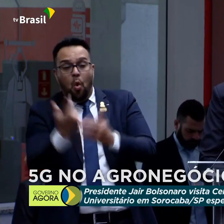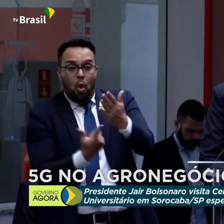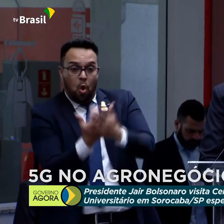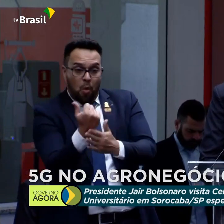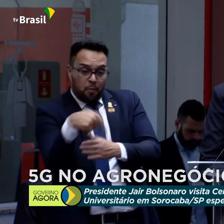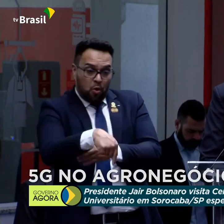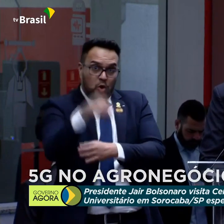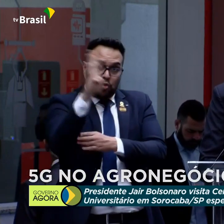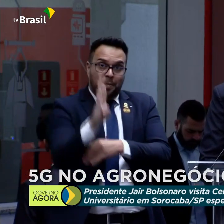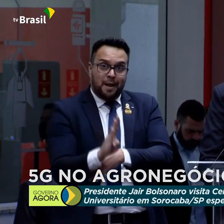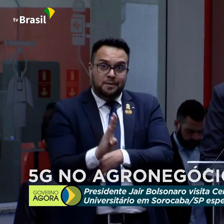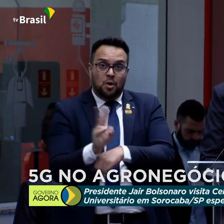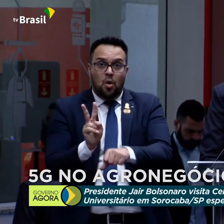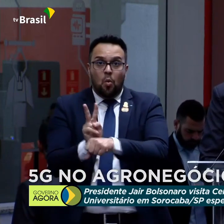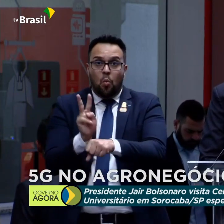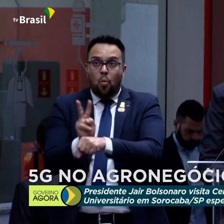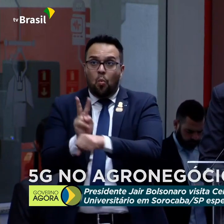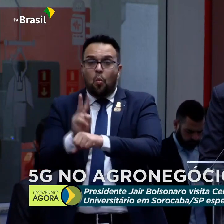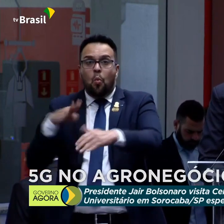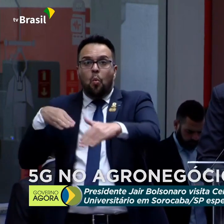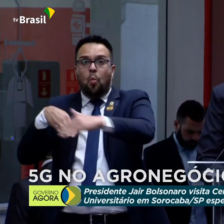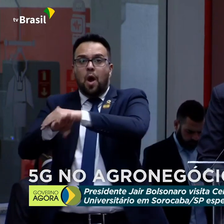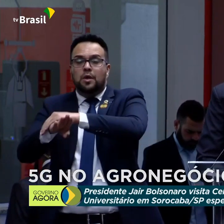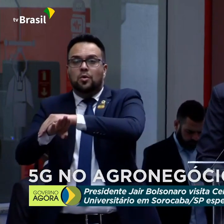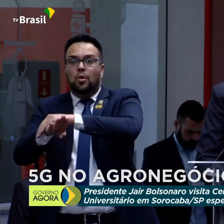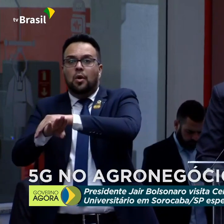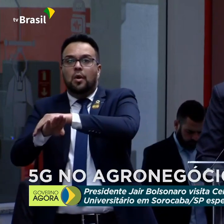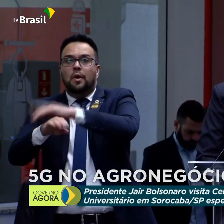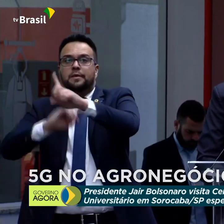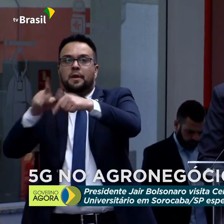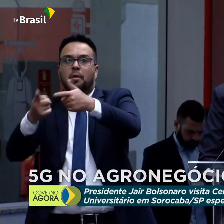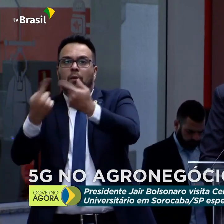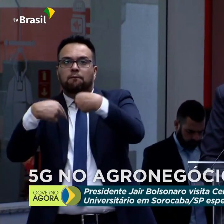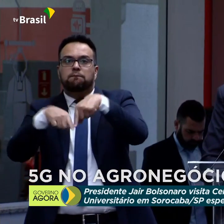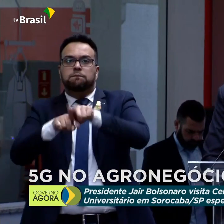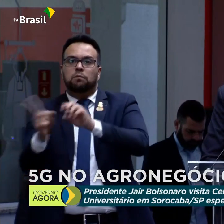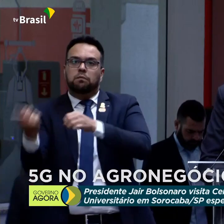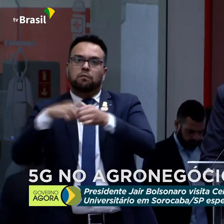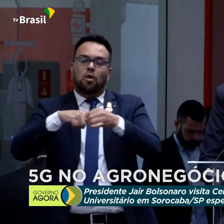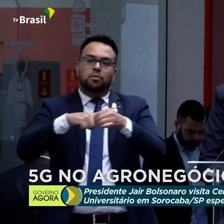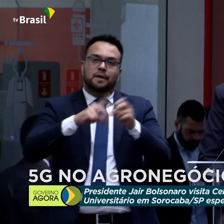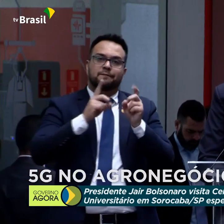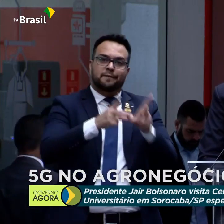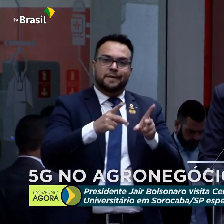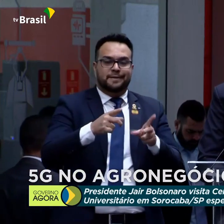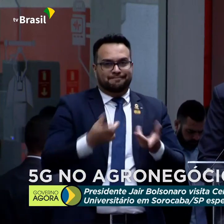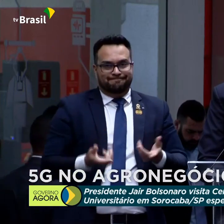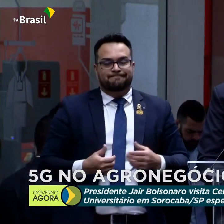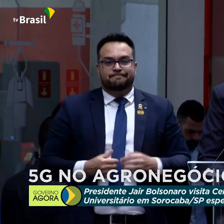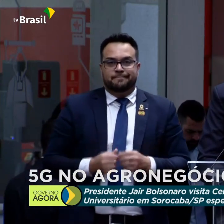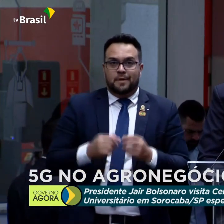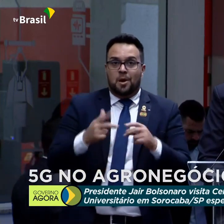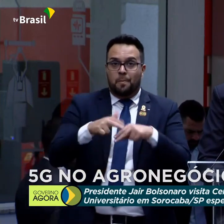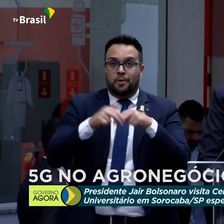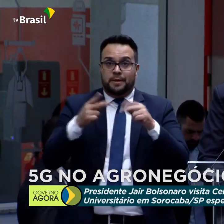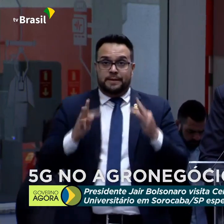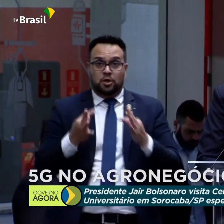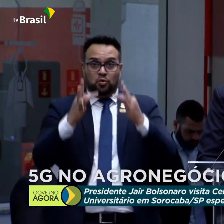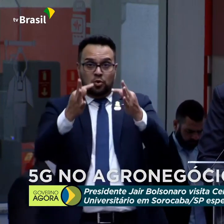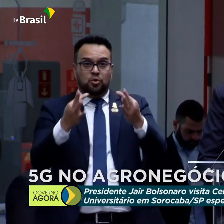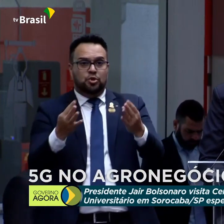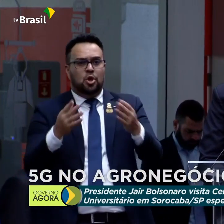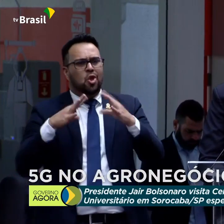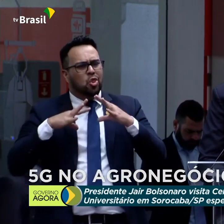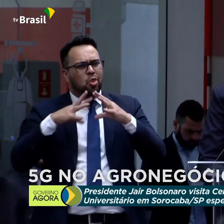o que nós exportamos para eles. Então, a tecnologia, a ciência, esse trabalho de todos vocês, que eu cumprimento